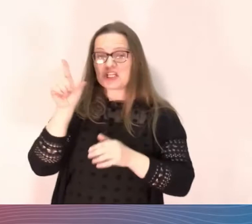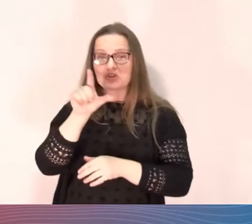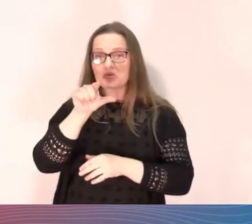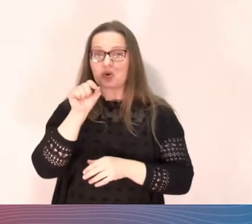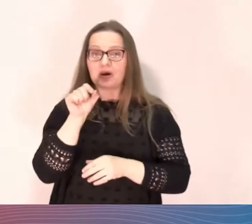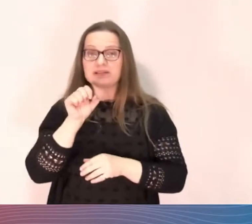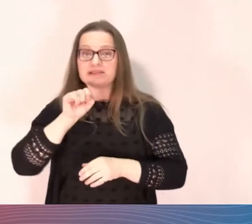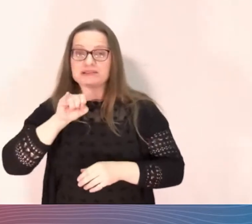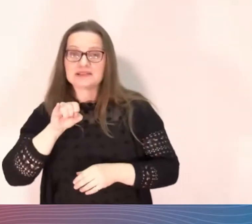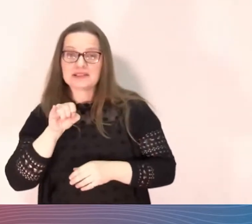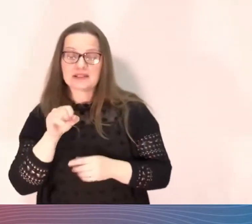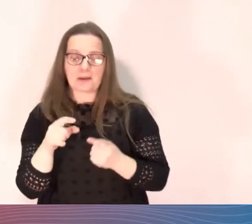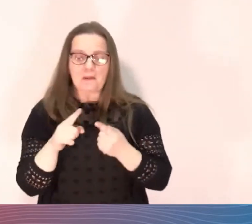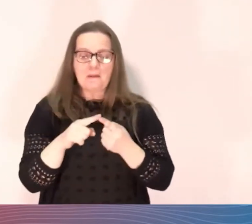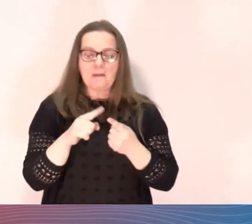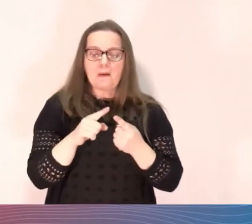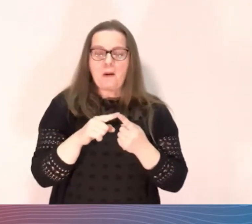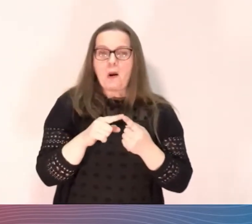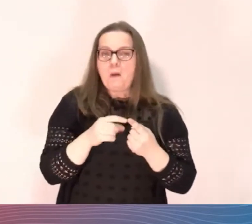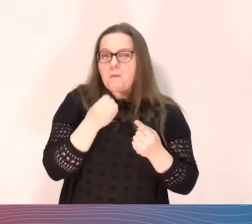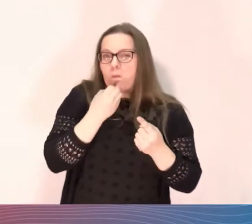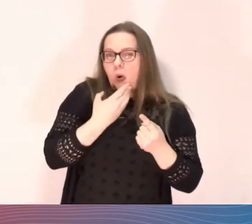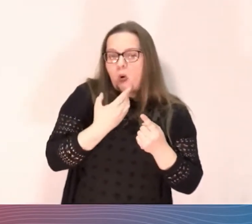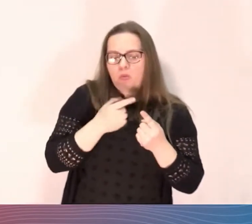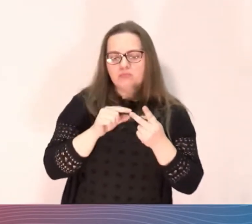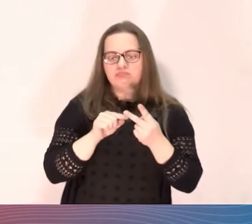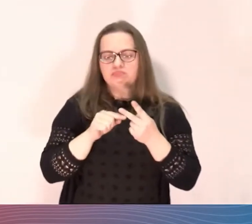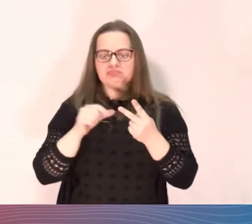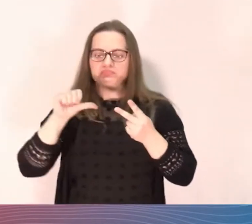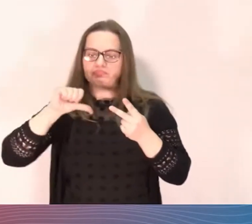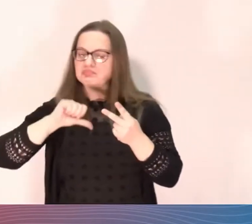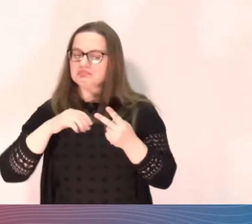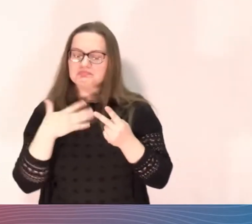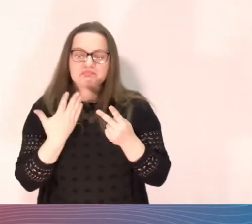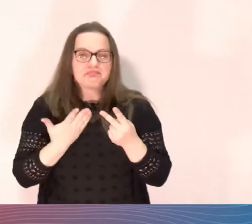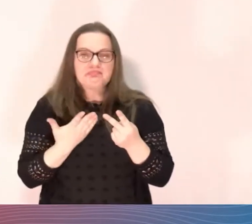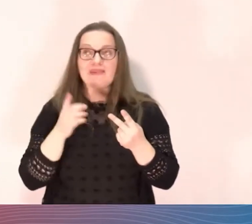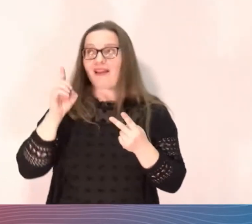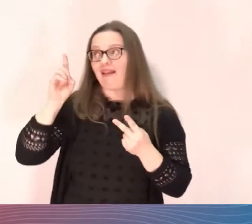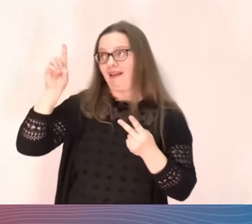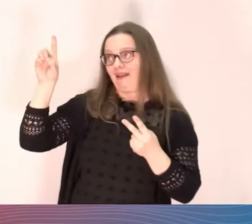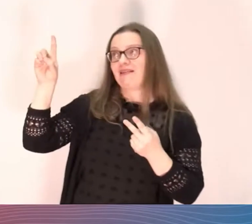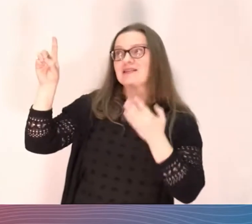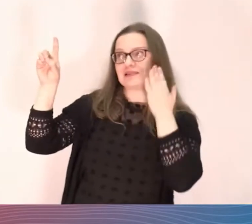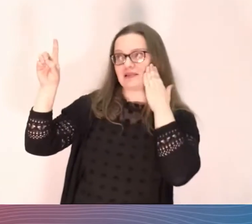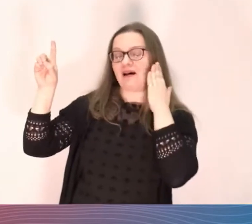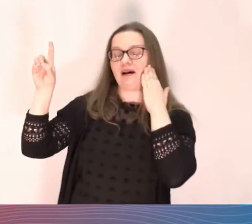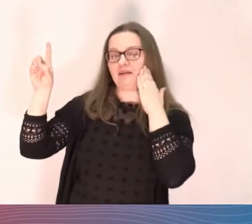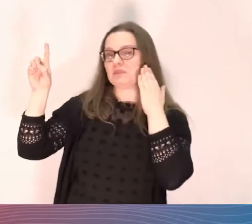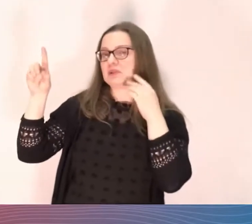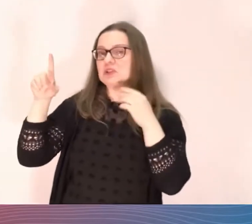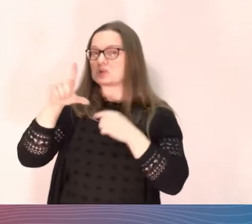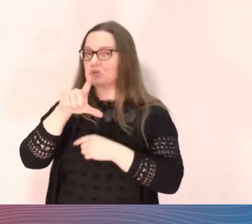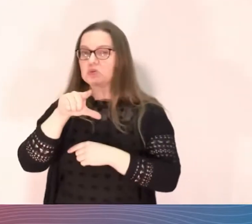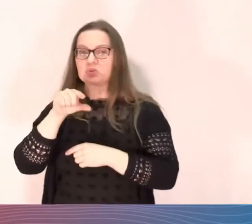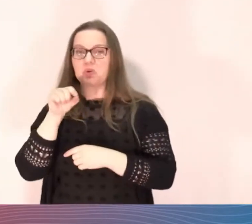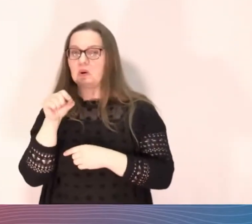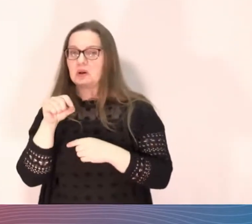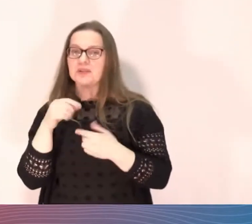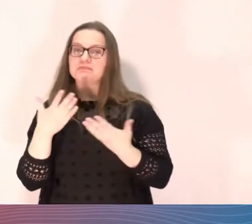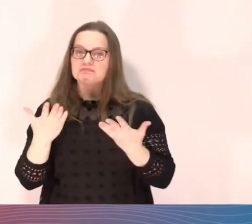Esaú e Jacó ainda não eram nascidos. Deus já havia escolhido. Amei a Jacó,